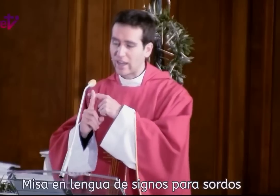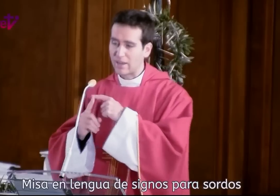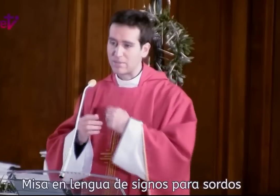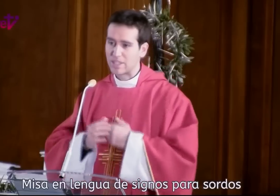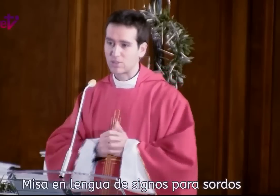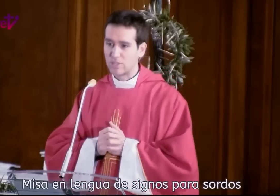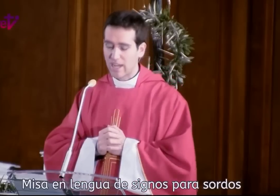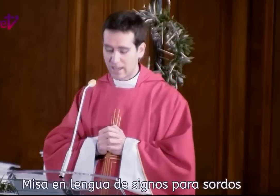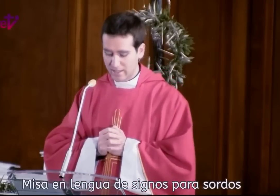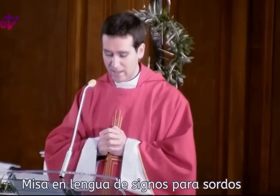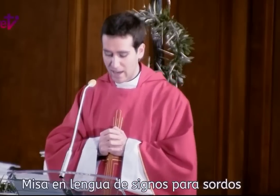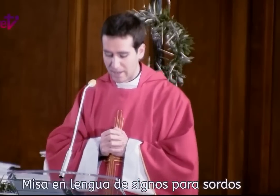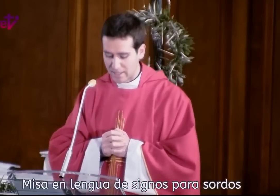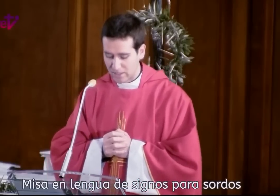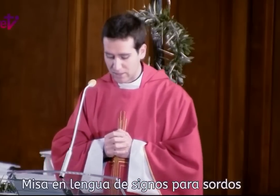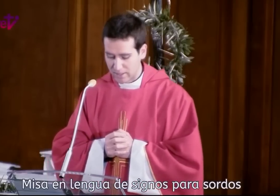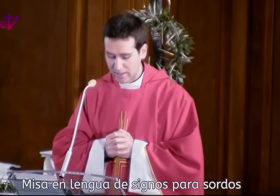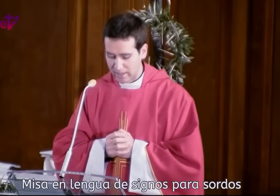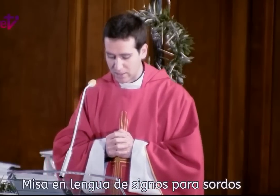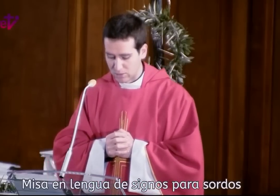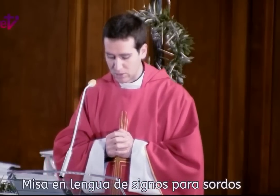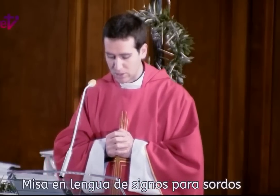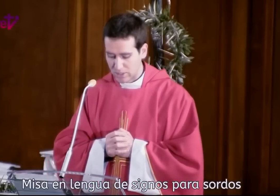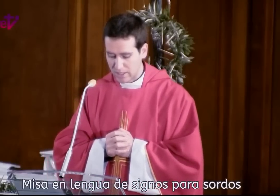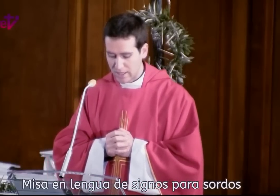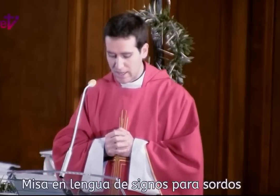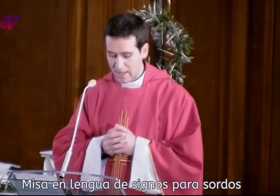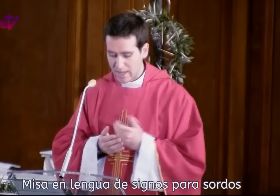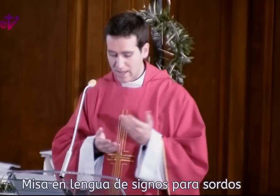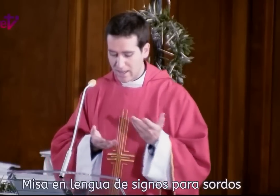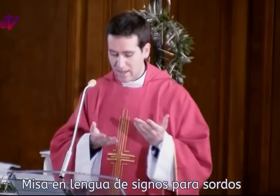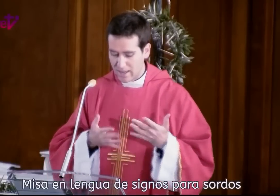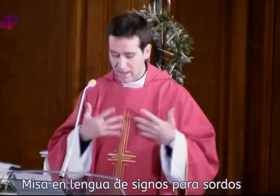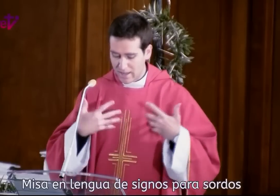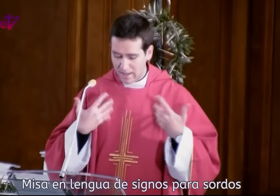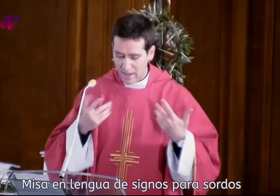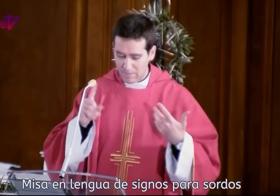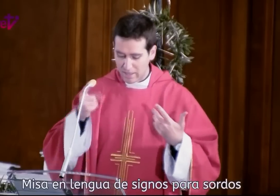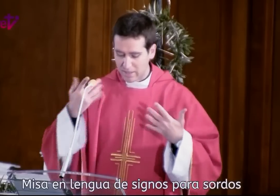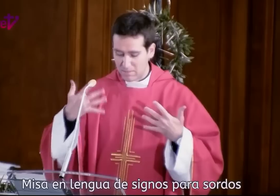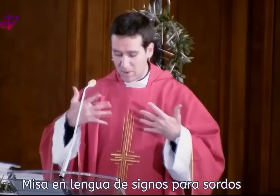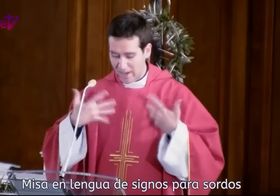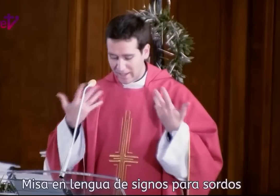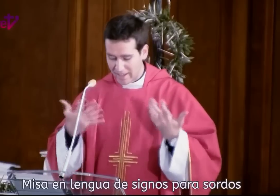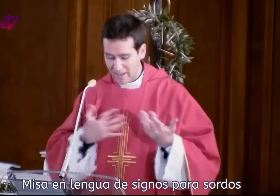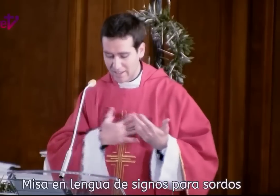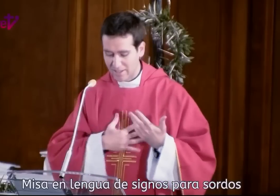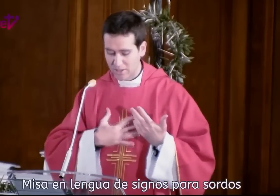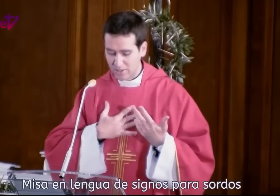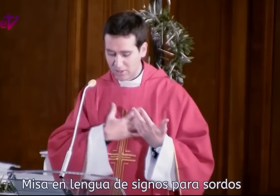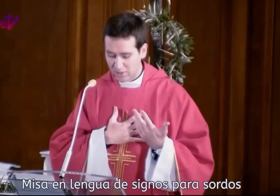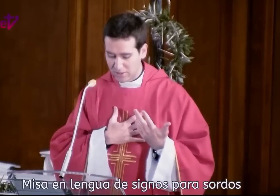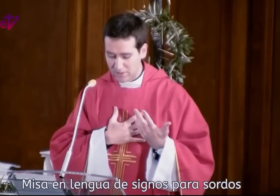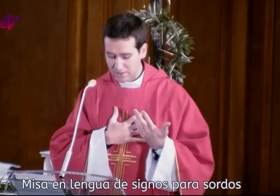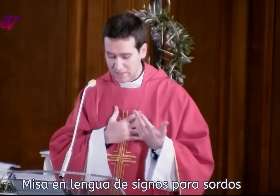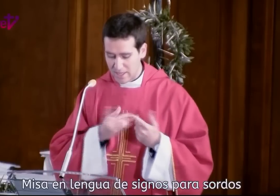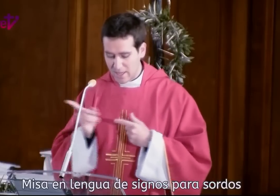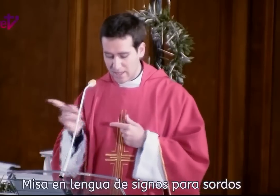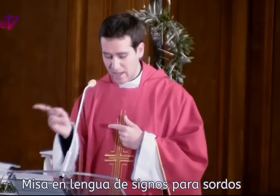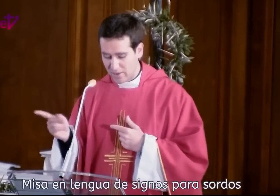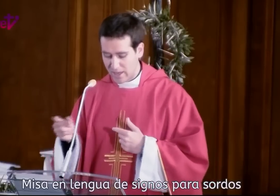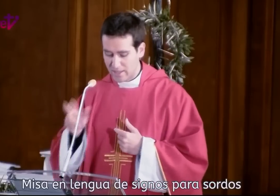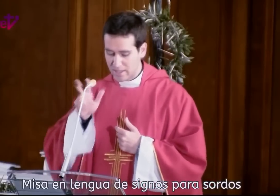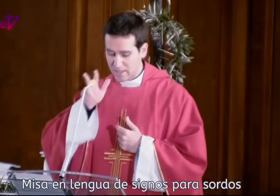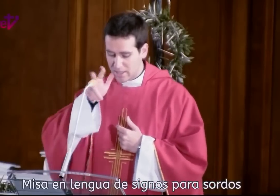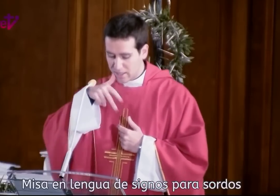con lo que acabamos de escuchar de la pasión de Jesús. Al principio alegría, gozo,